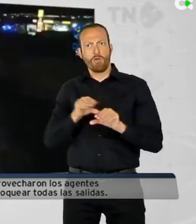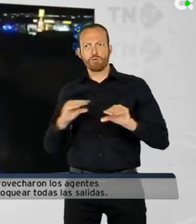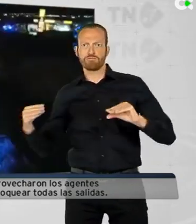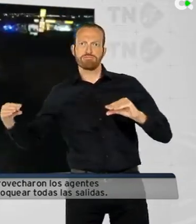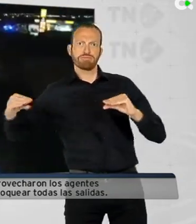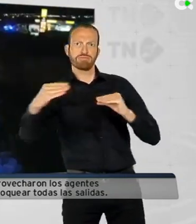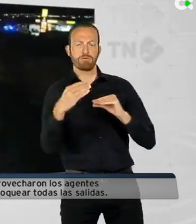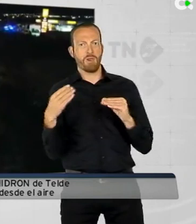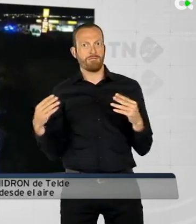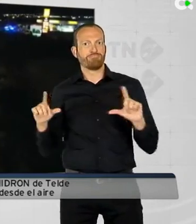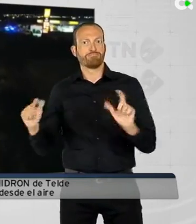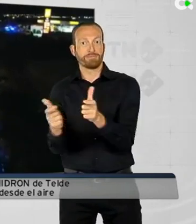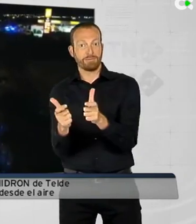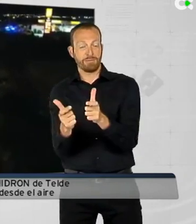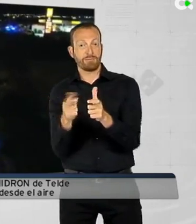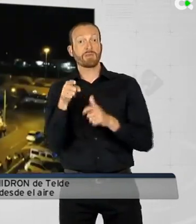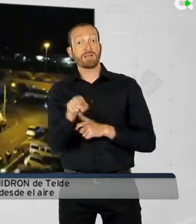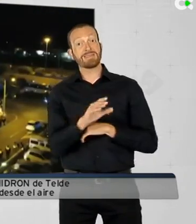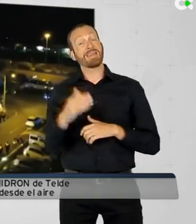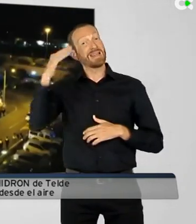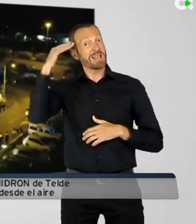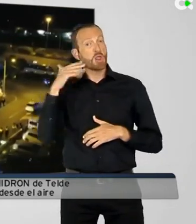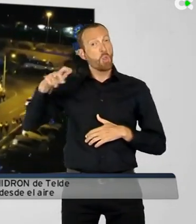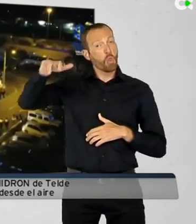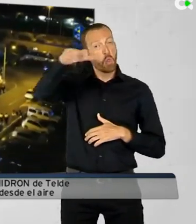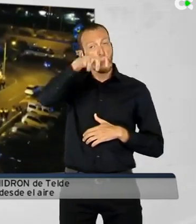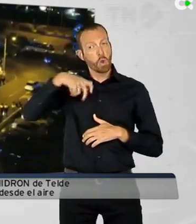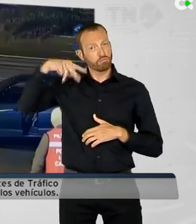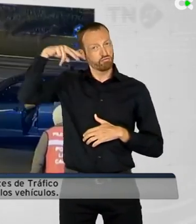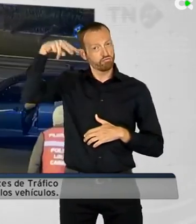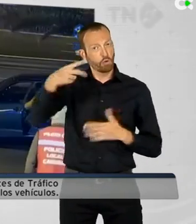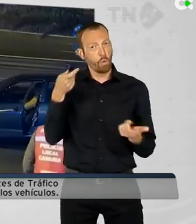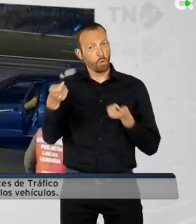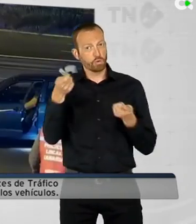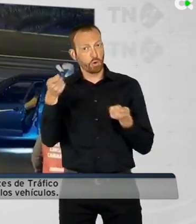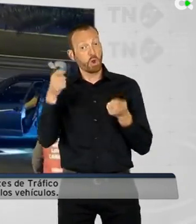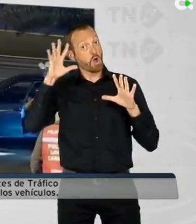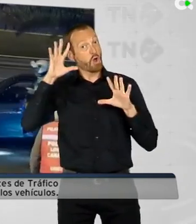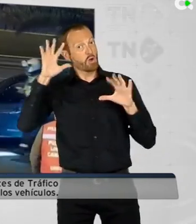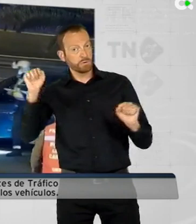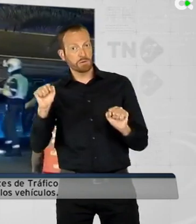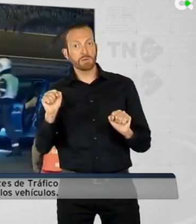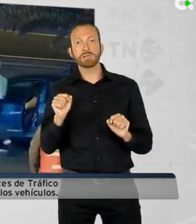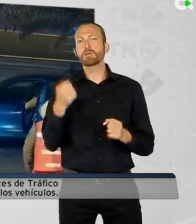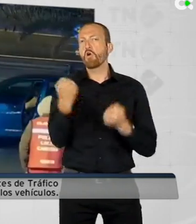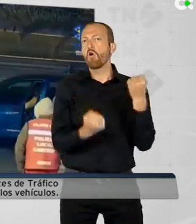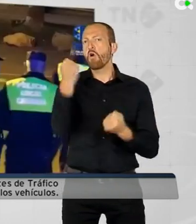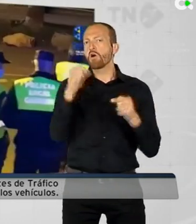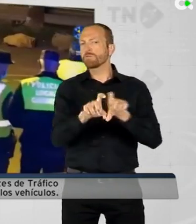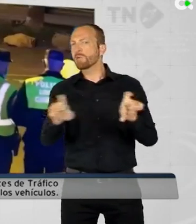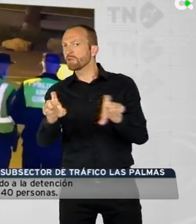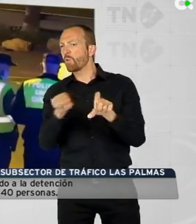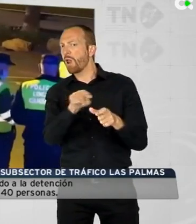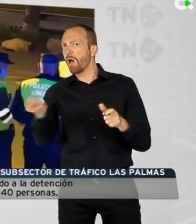las salidas. La unidad Unidrón de Telde les vigila desde el aire. Los agentes de tráfico identifican los vehículos. Se